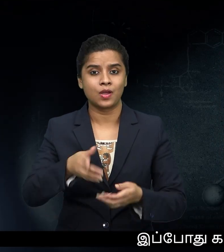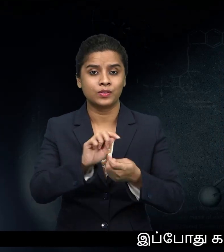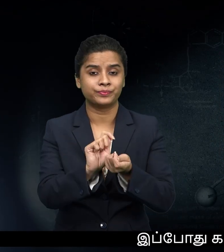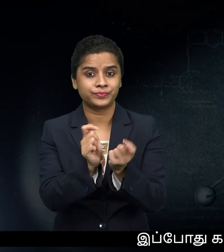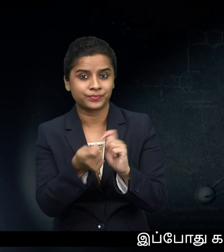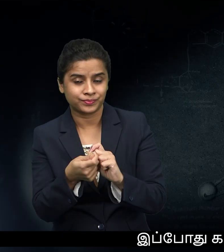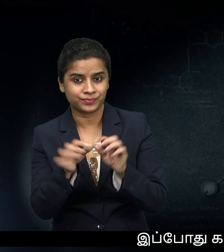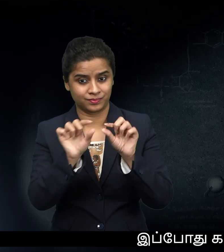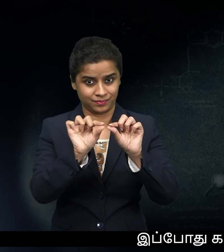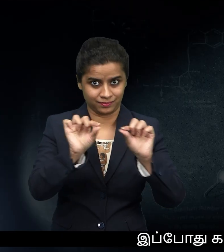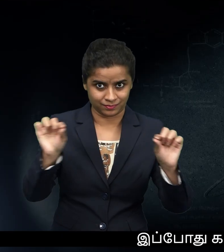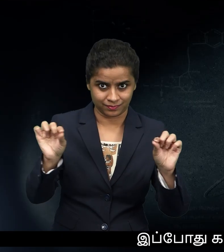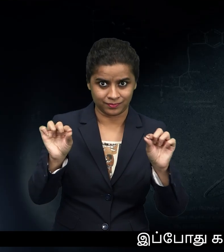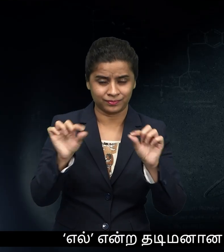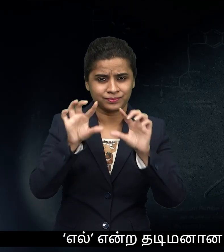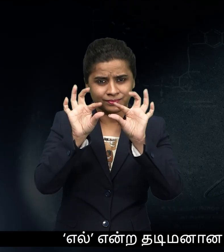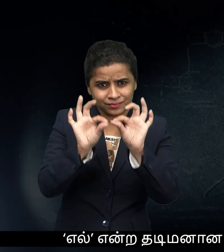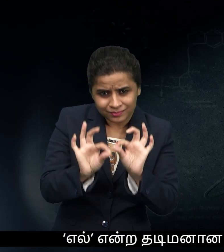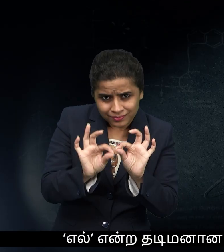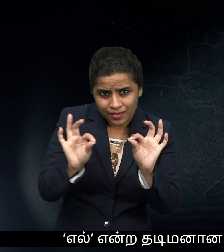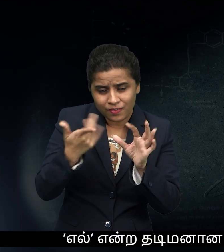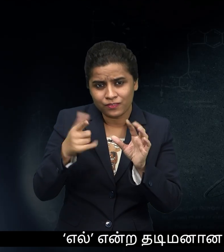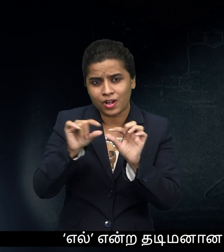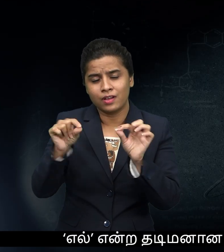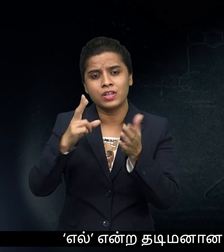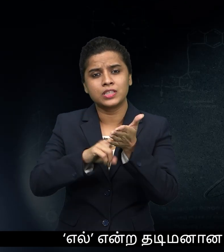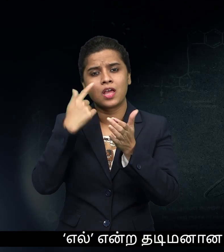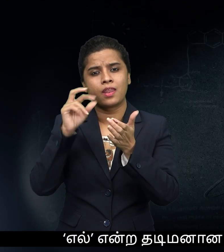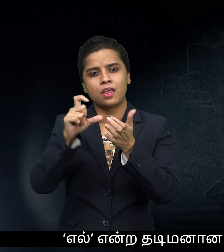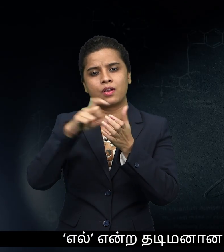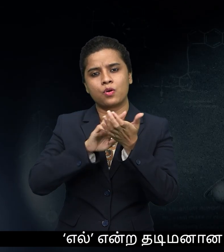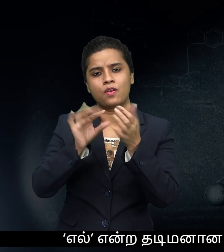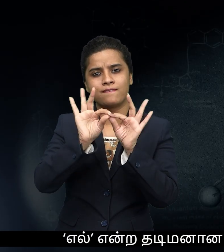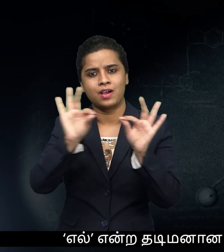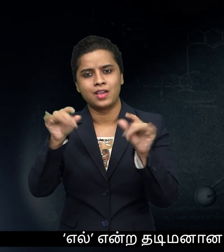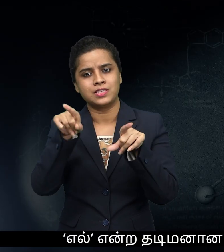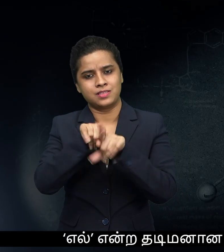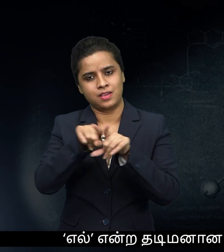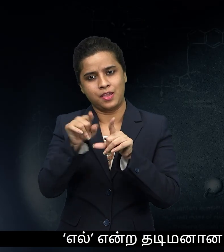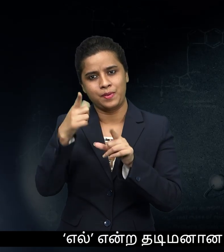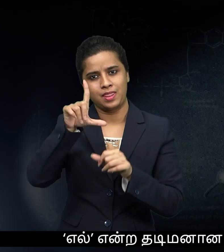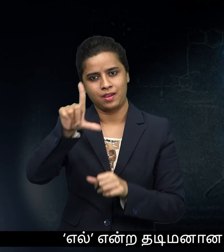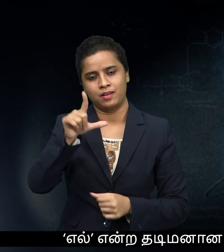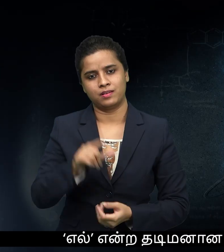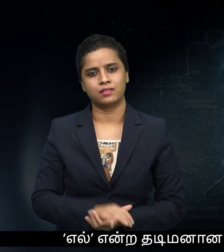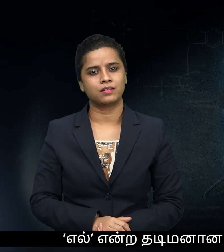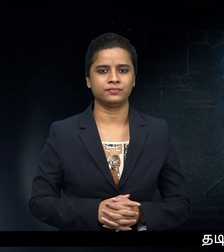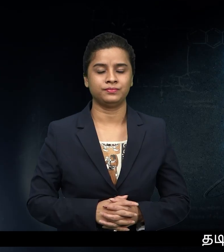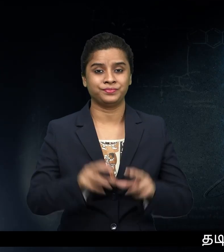இப்போது கம்பியை அதே நீளமான L என்ற தடிமனான நிக்ரோம் கம்பி மூலம் மாற்றவும்.